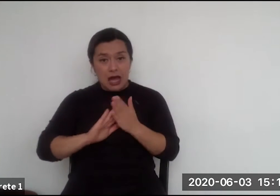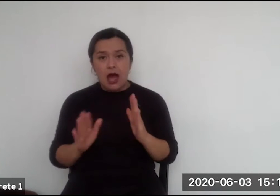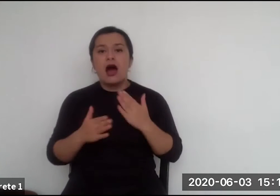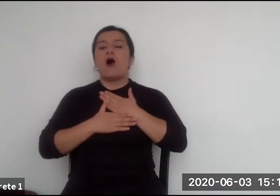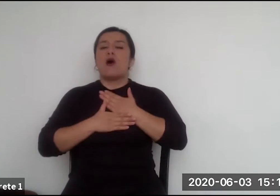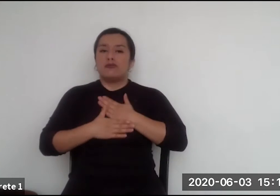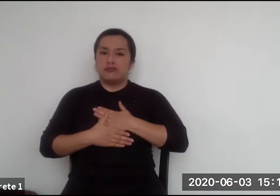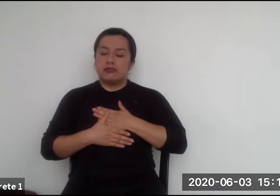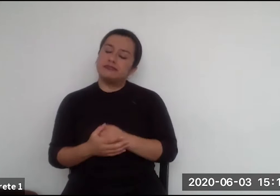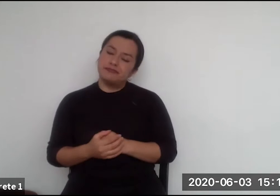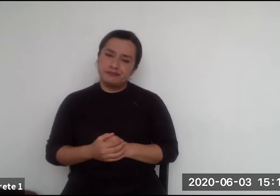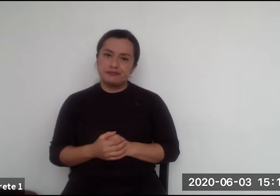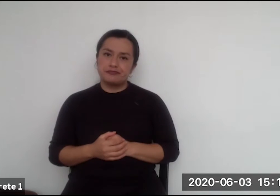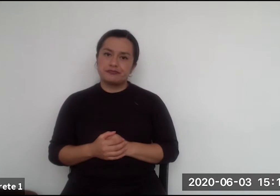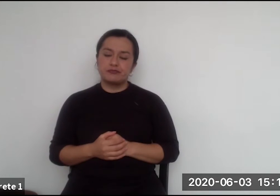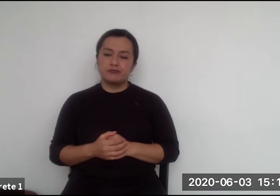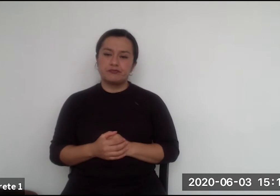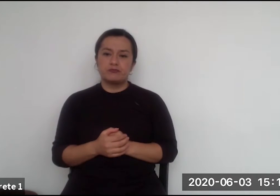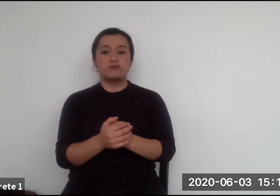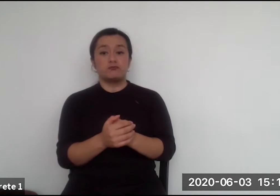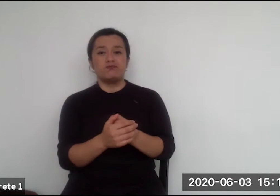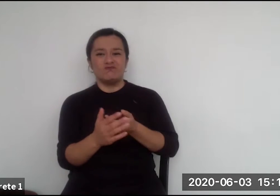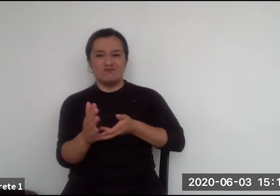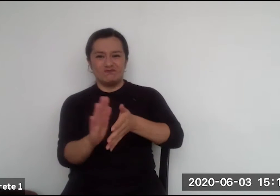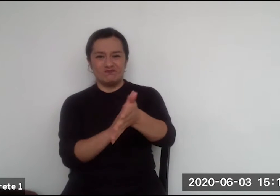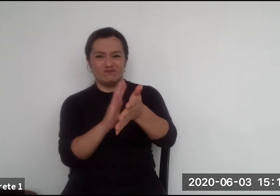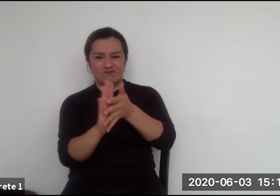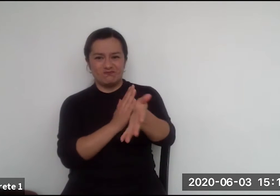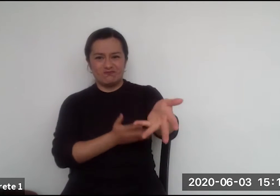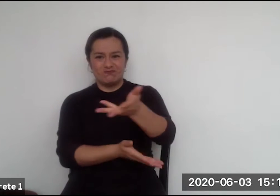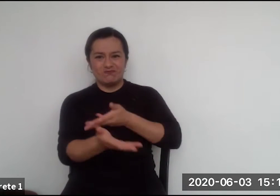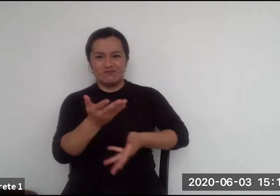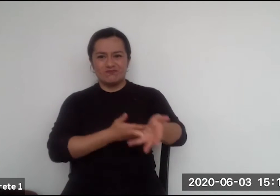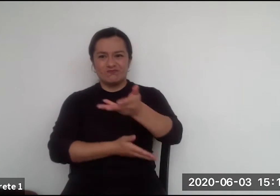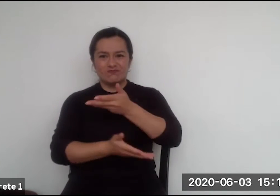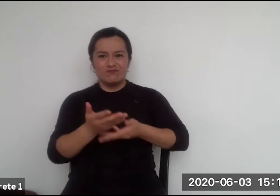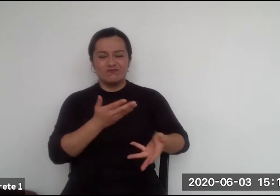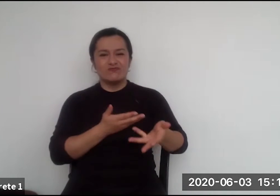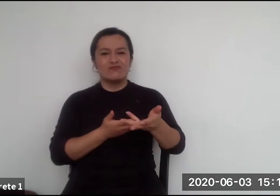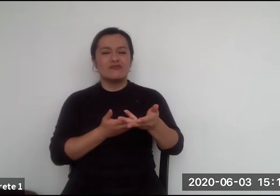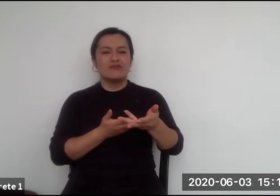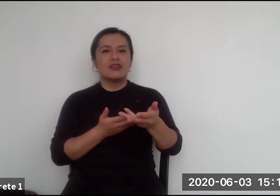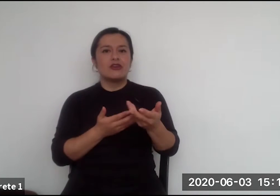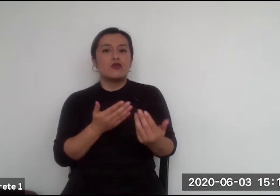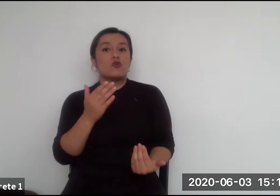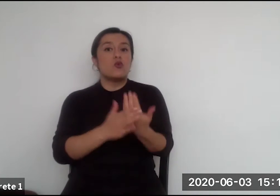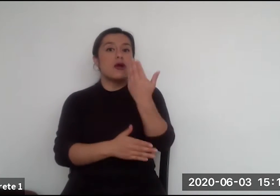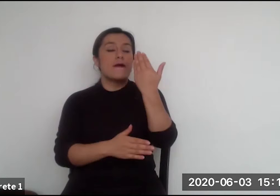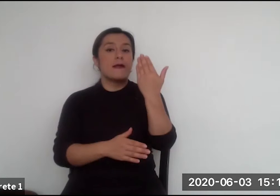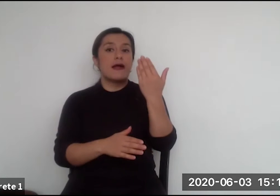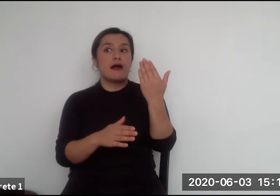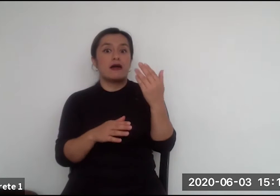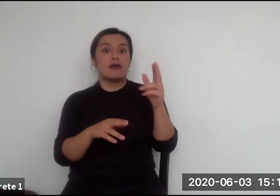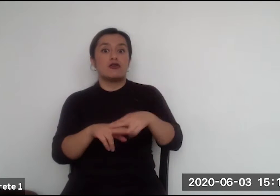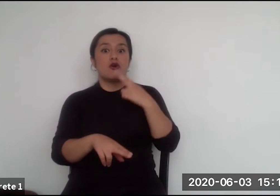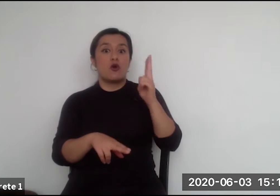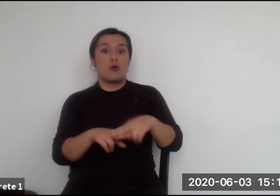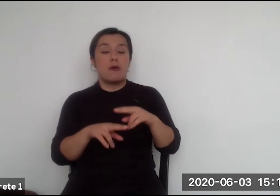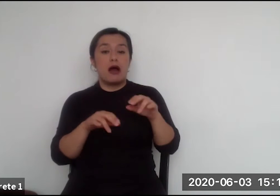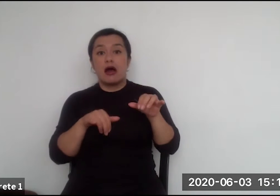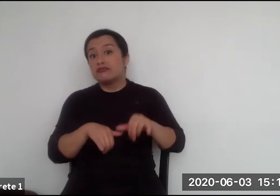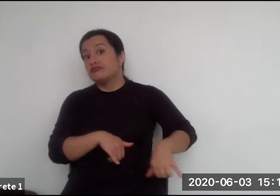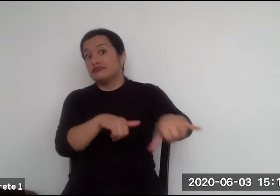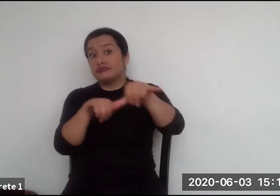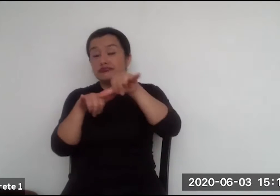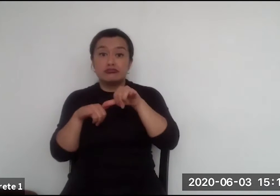cuando voy a hablar de nueva normalidad y pienso en la discapacidad y los